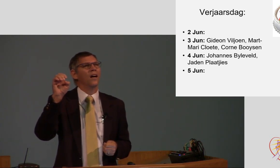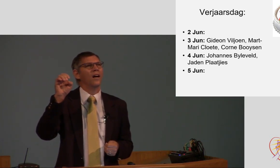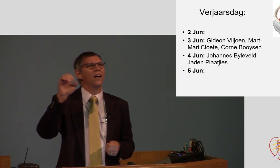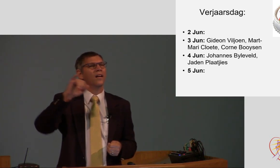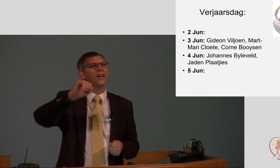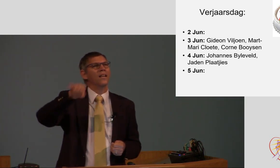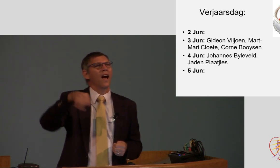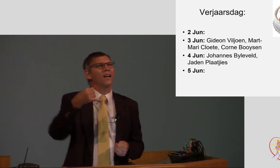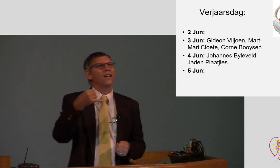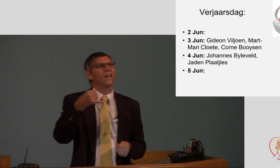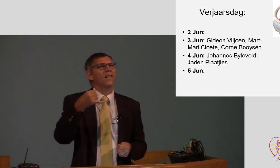Jan.